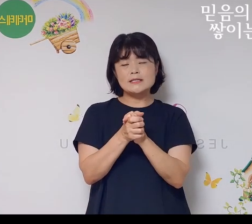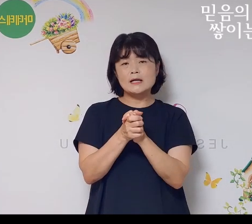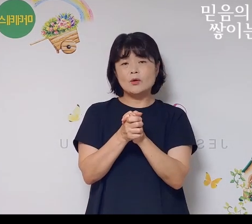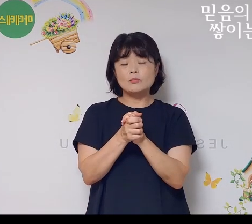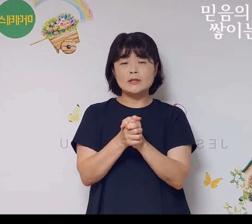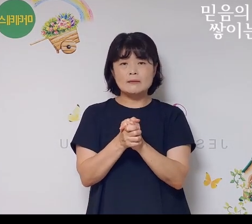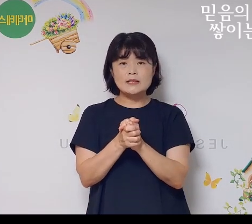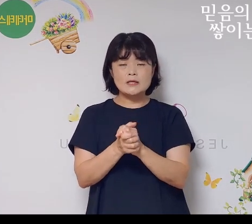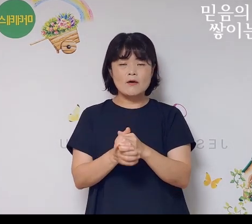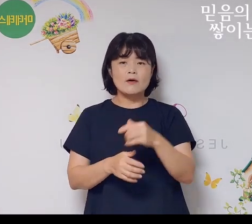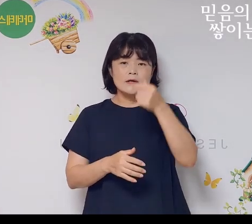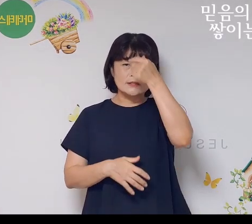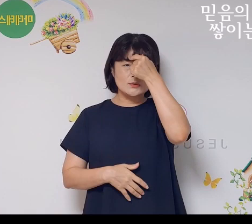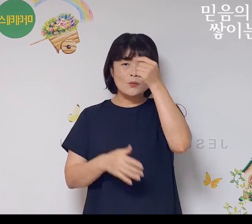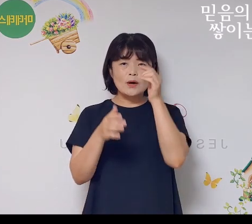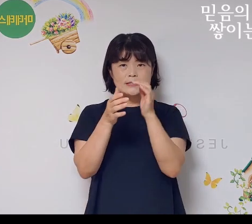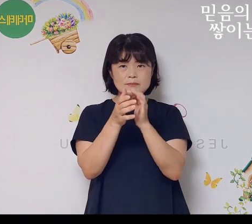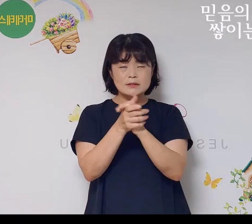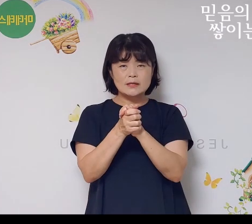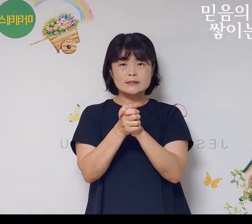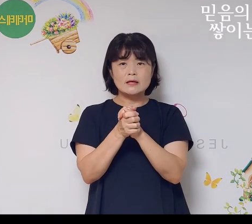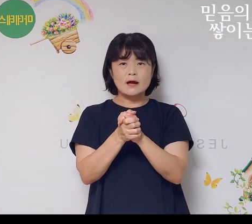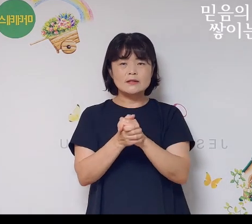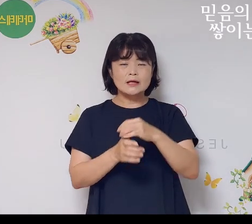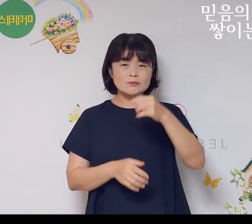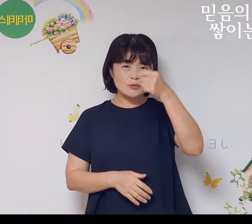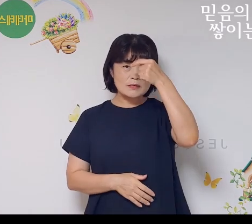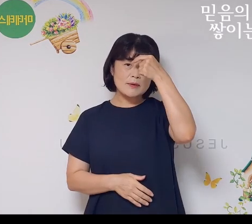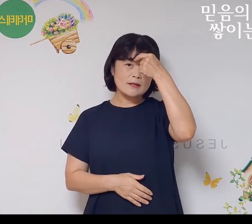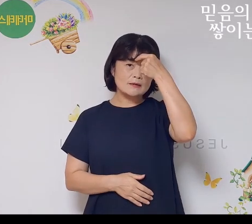박자가 너무 남아서 기도하시면 되는데 나는 복잡하다 하면